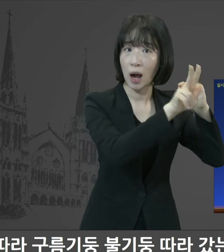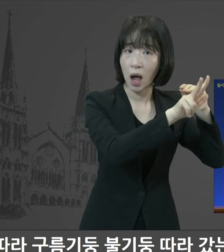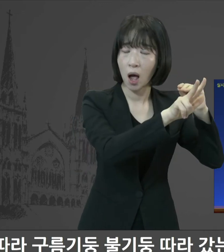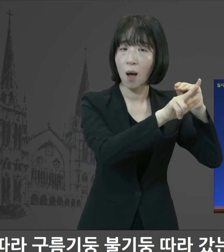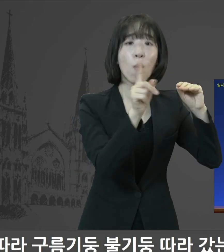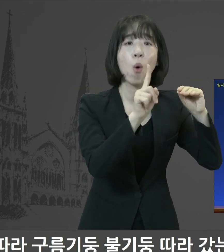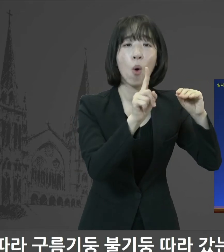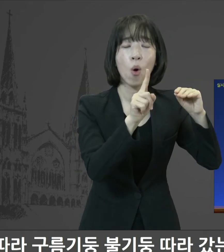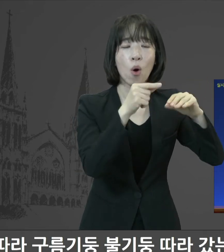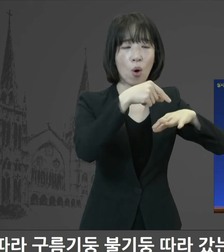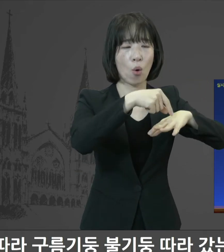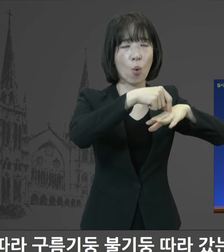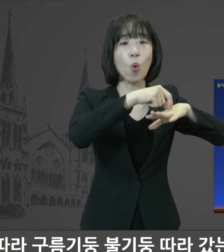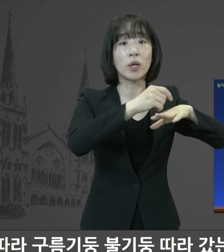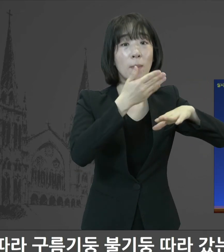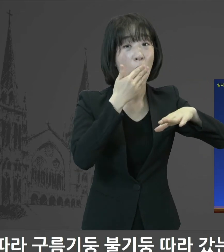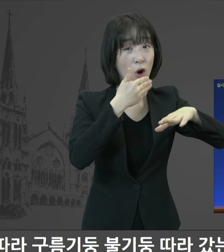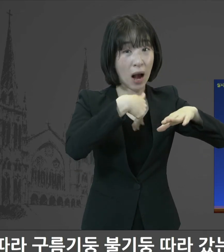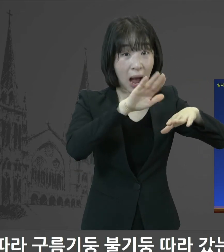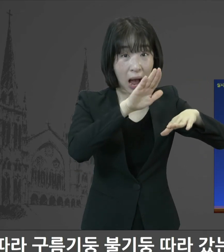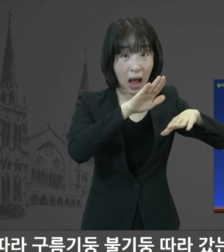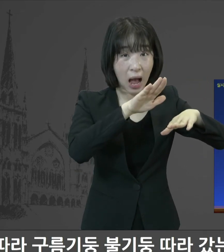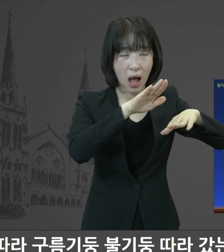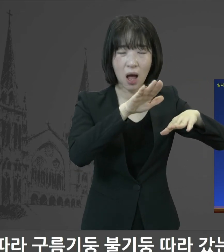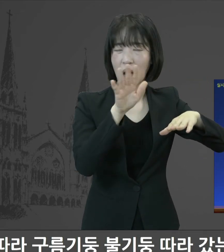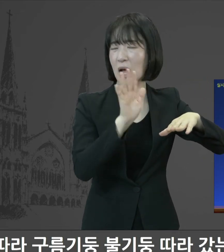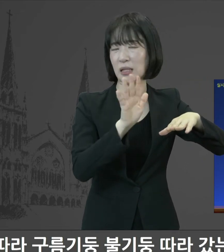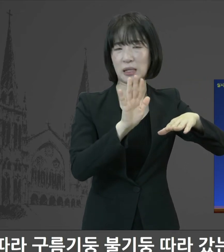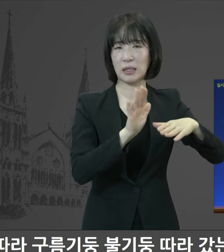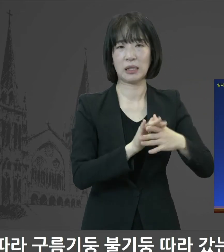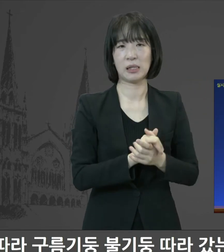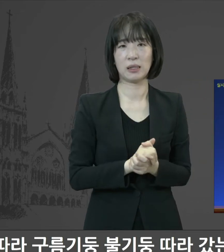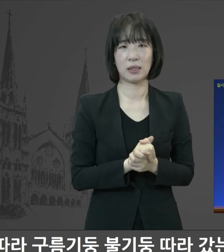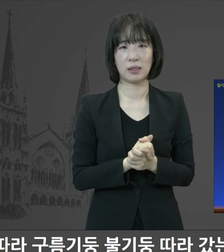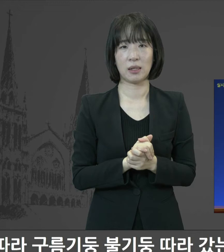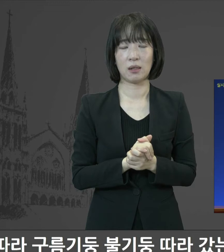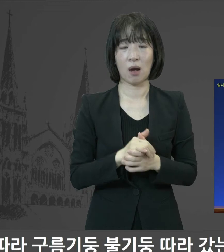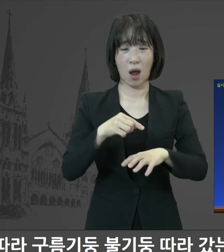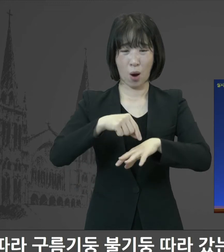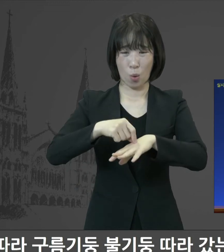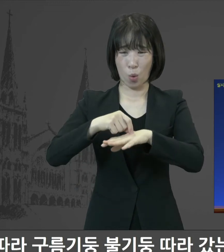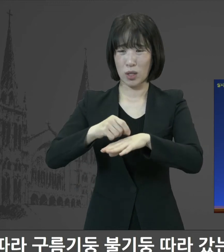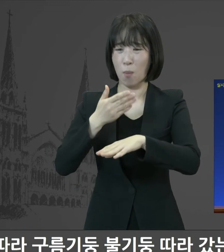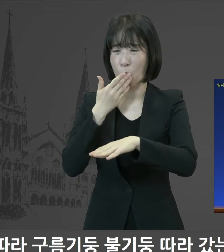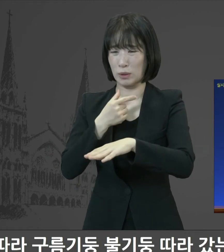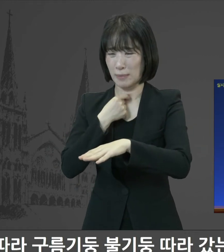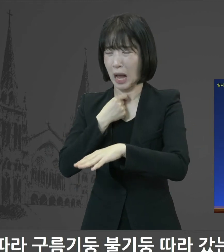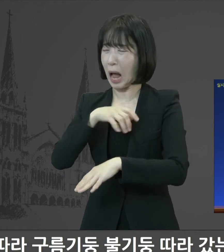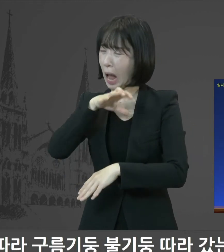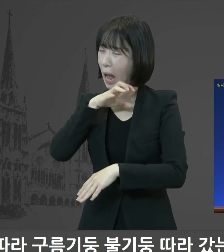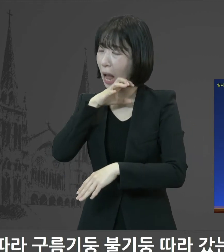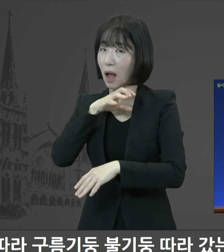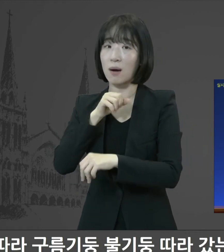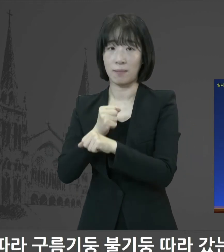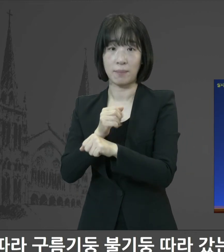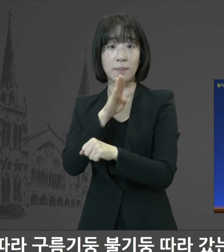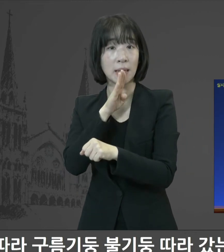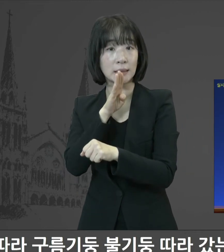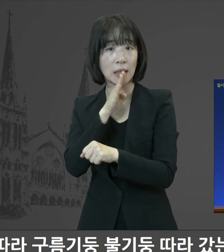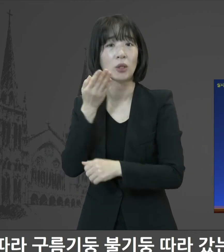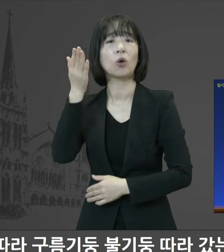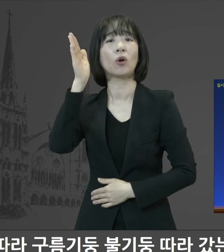고기 먹으러 돌아가는 겁니까? 여기 뭐 앞에 고기 먹겠다고 불평한 거 있어요. 근데